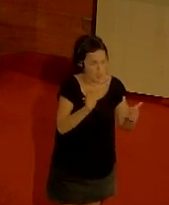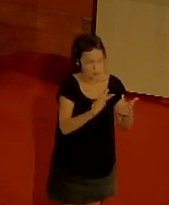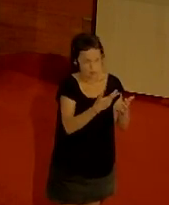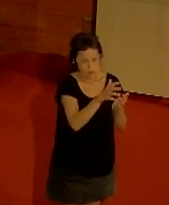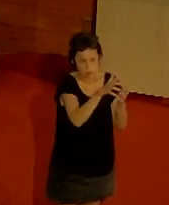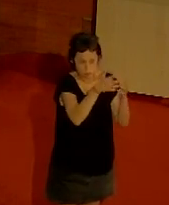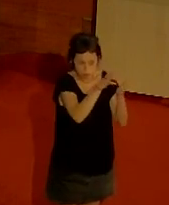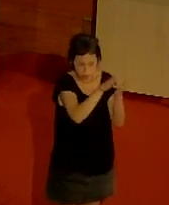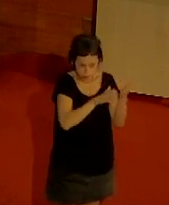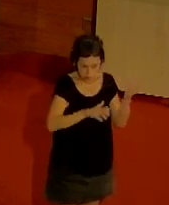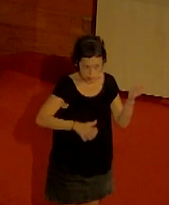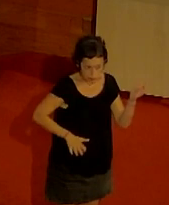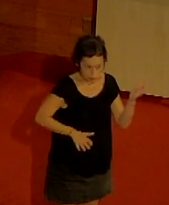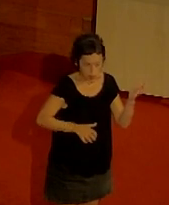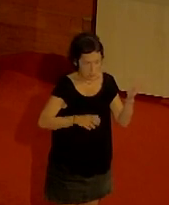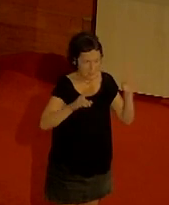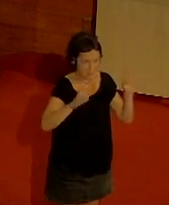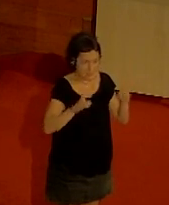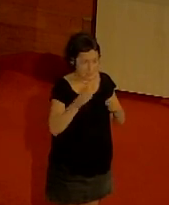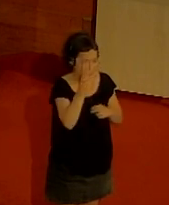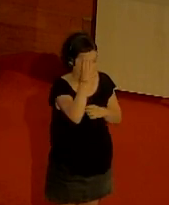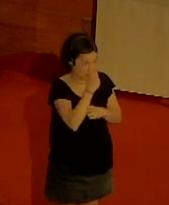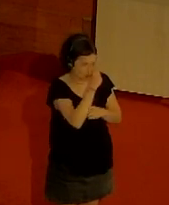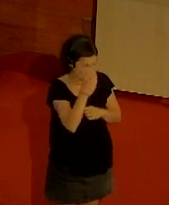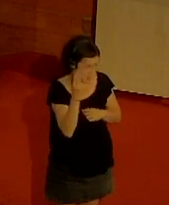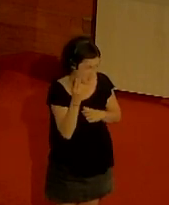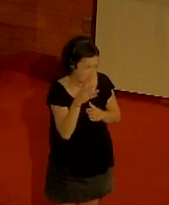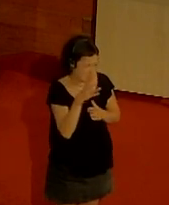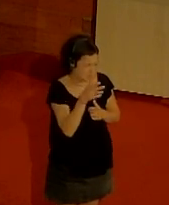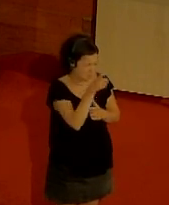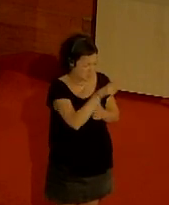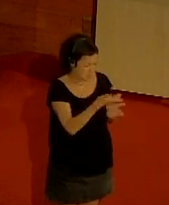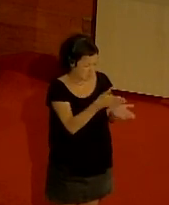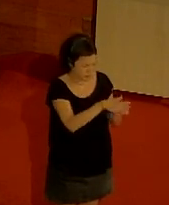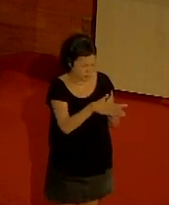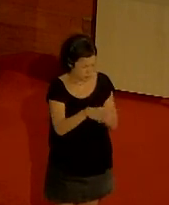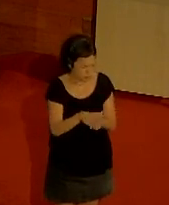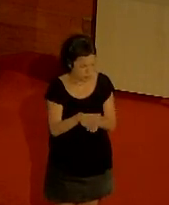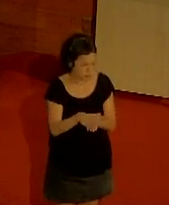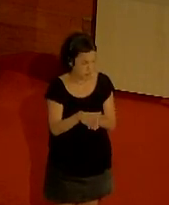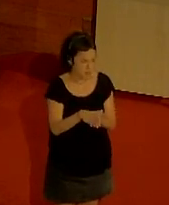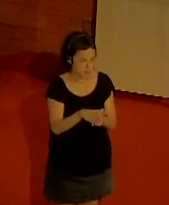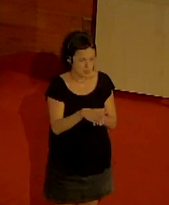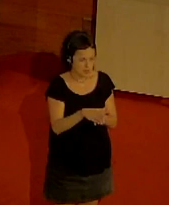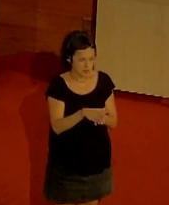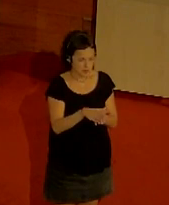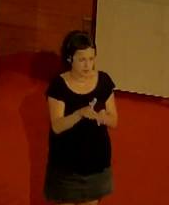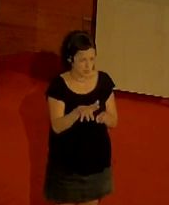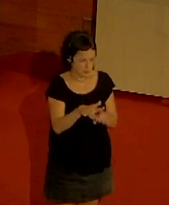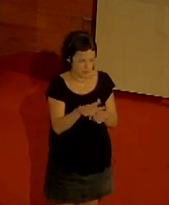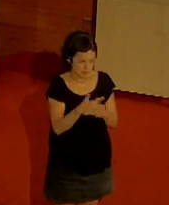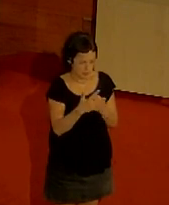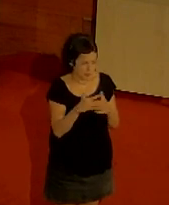el hospital, en el cual había cadáveres en el hospital, era realmente una situación, o sea, el